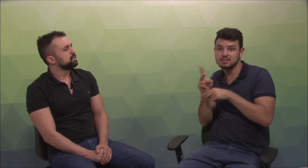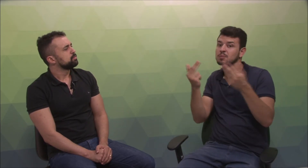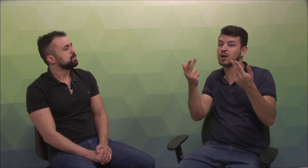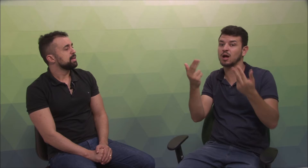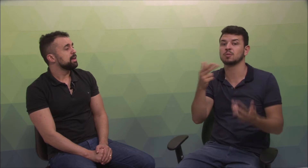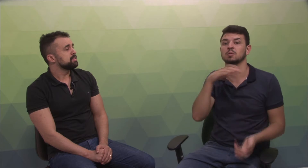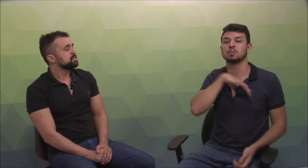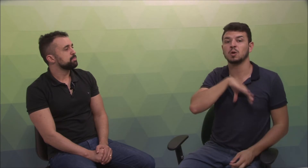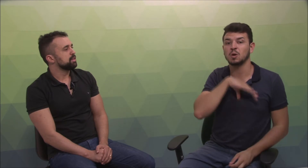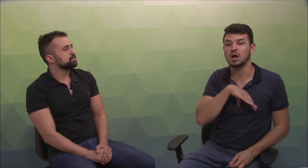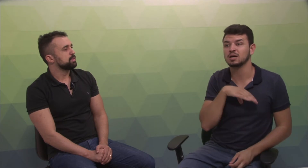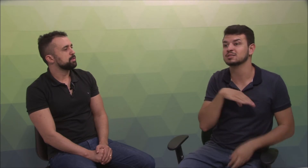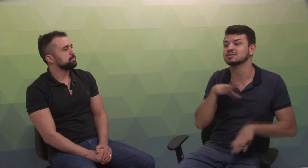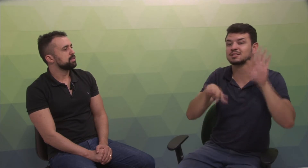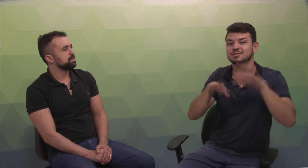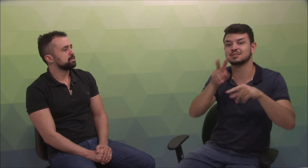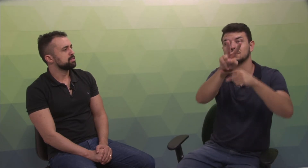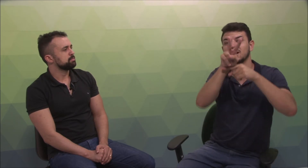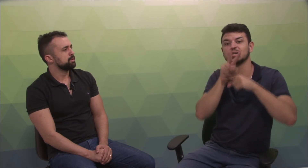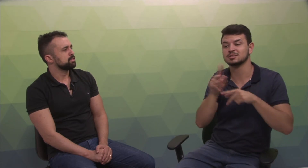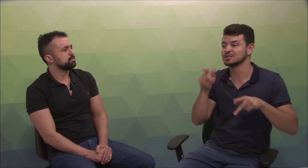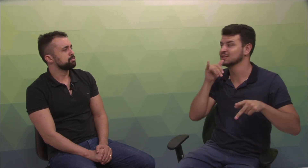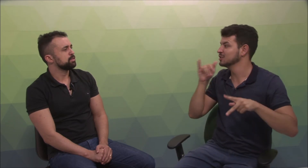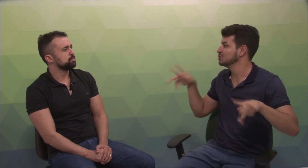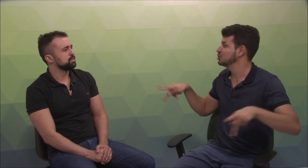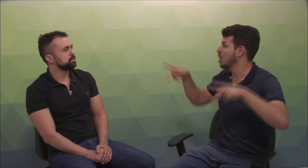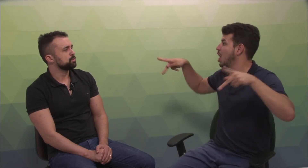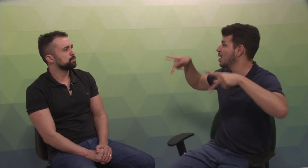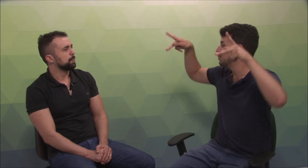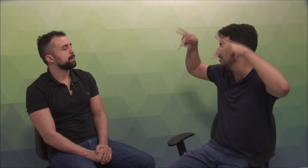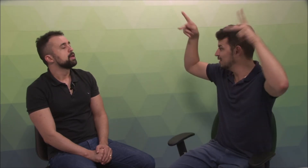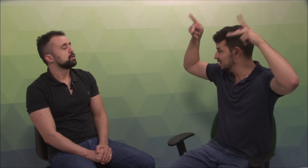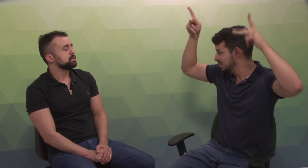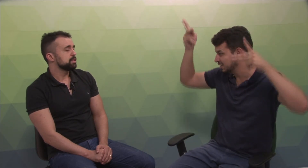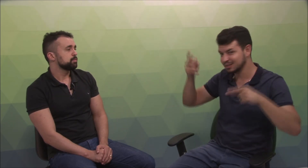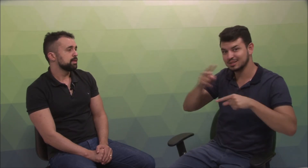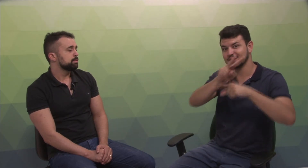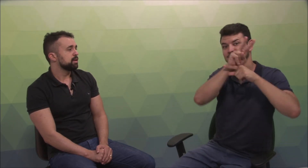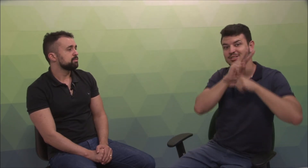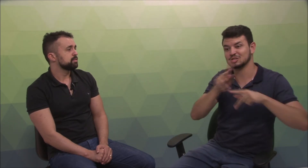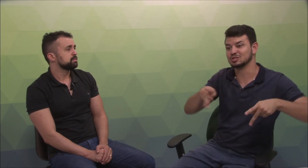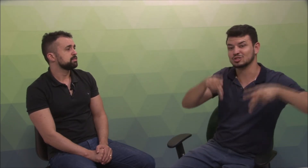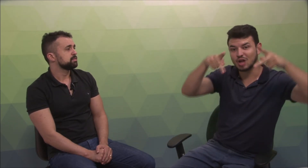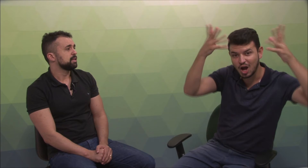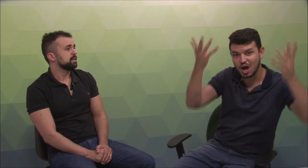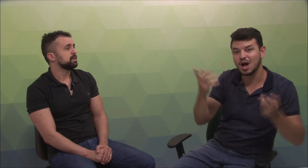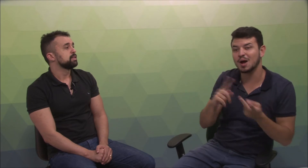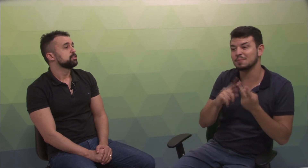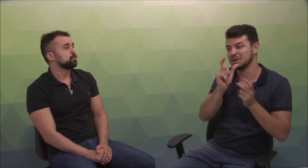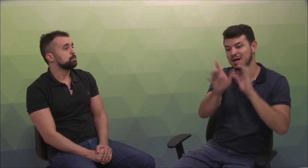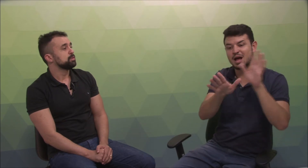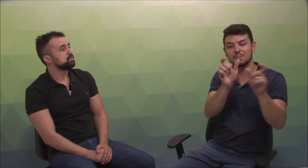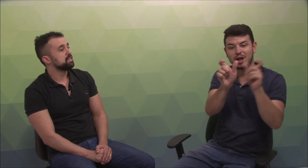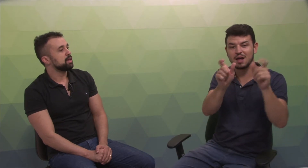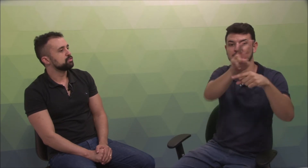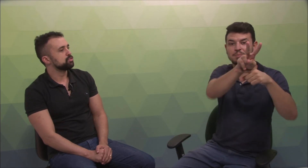Então, esse empréstimo da primeira letra, esse empréstimo linguístico. Por exemplo, na palavra, né, shopping, no sinal de